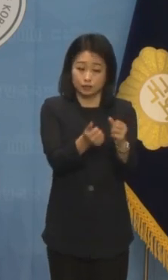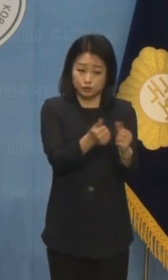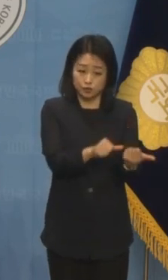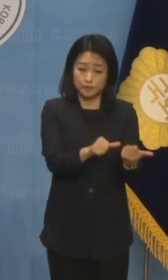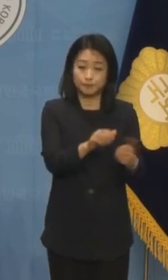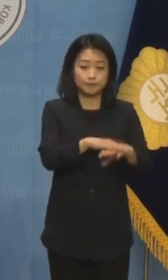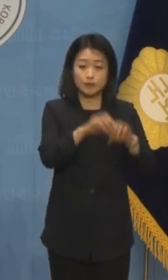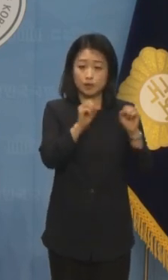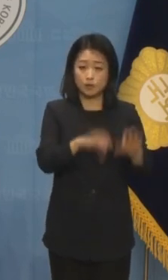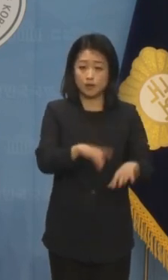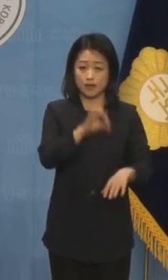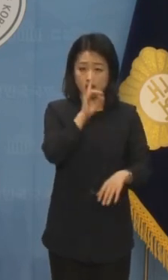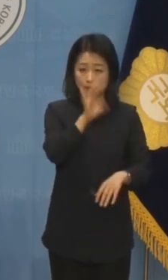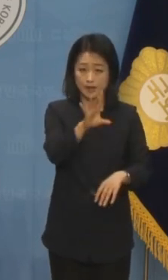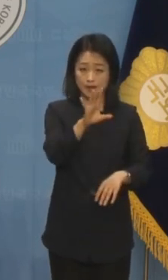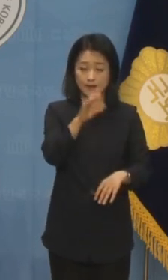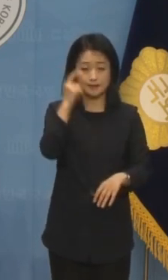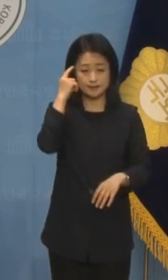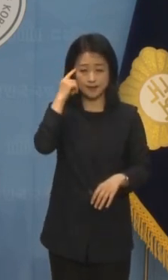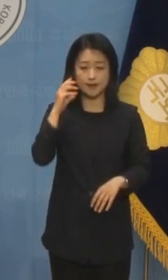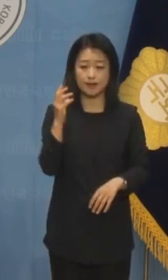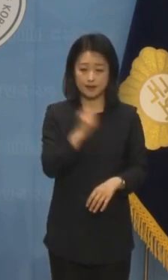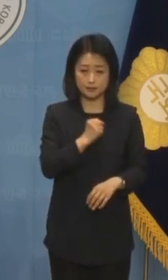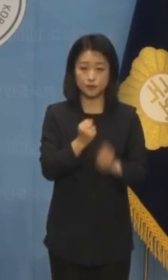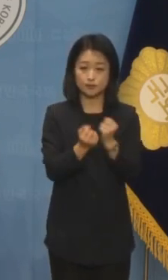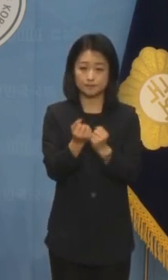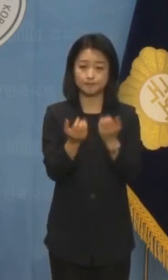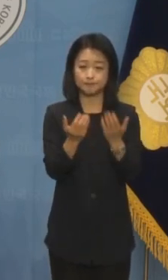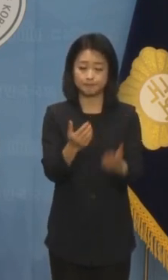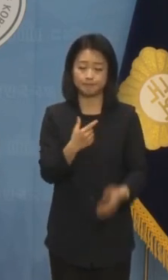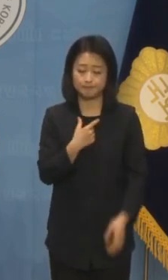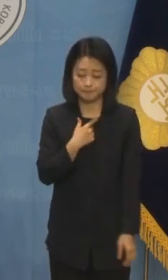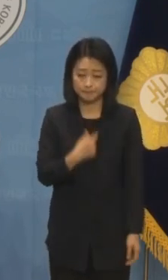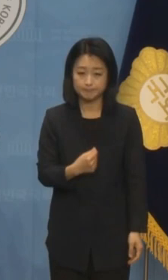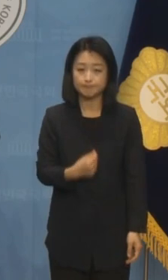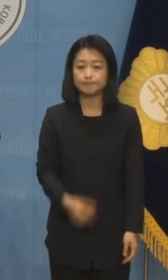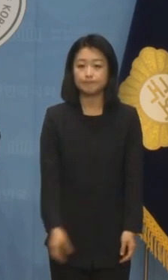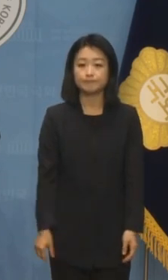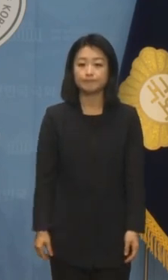절대 헛되이게 하지 않아야 된다는 것을 말씀드리고 싶습니다.